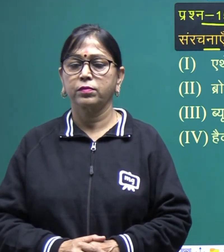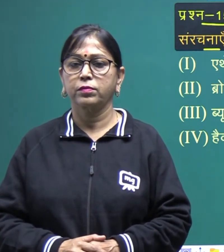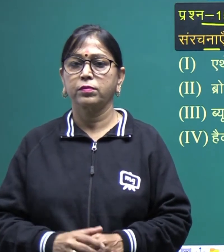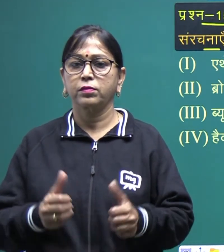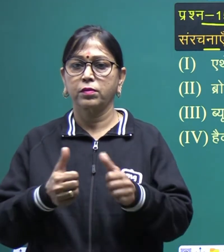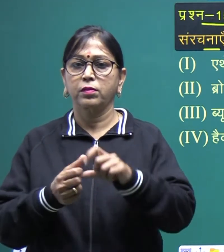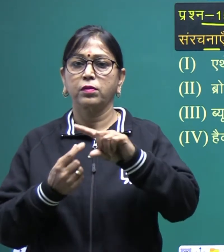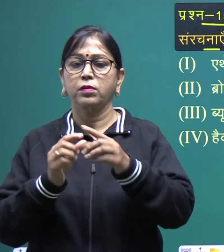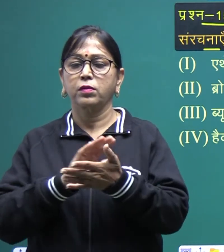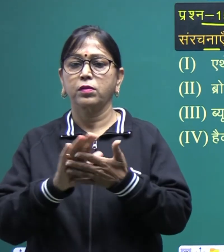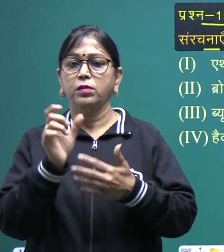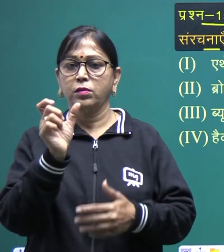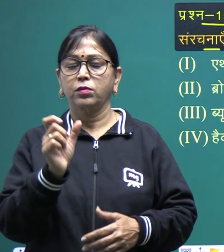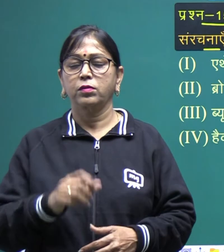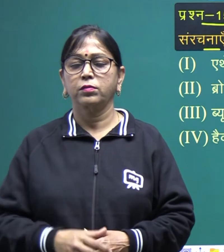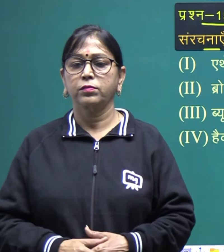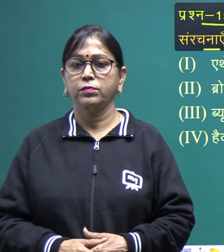एथेनोइक अम्ल,